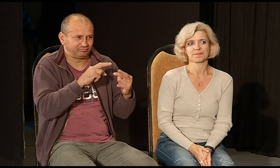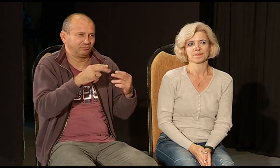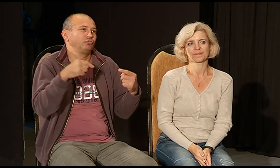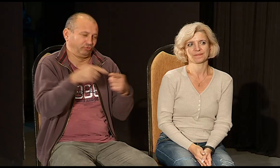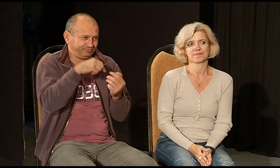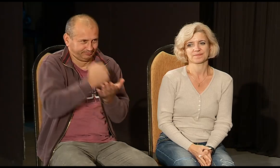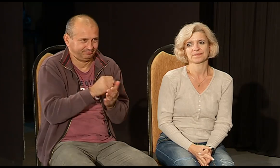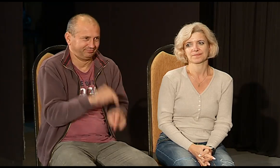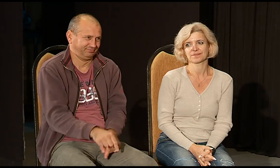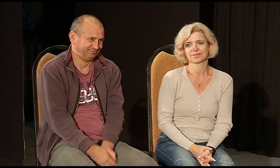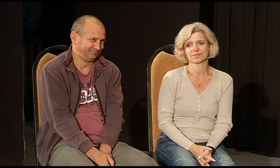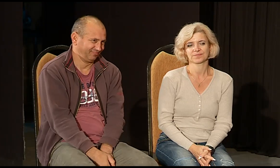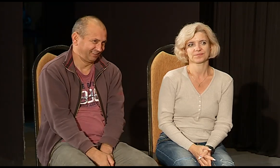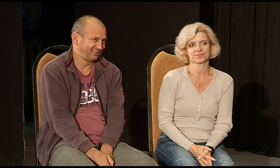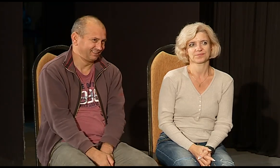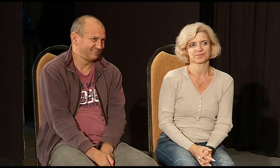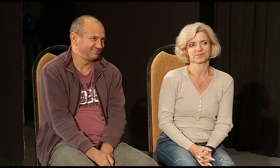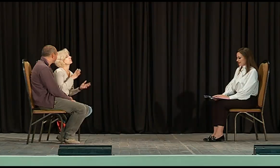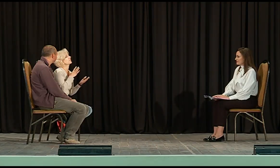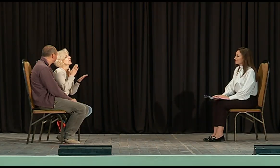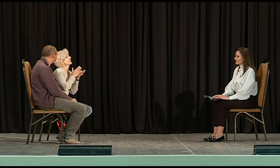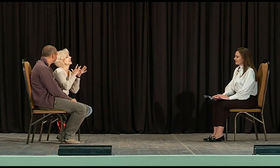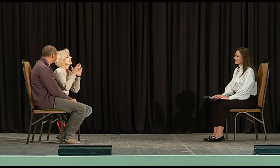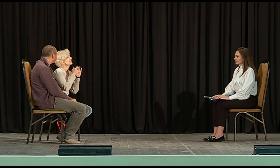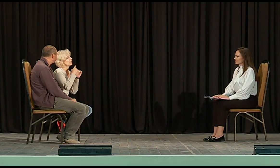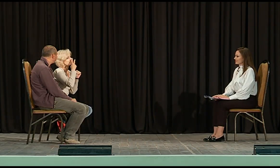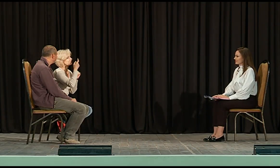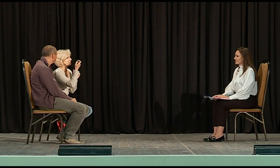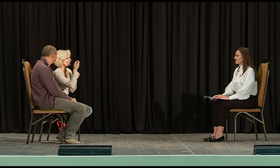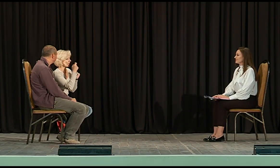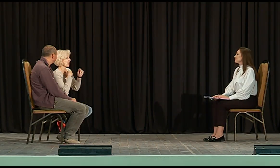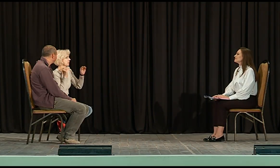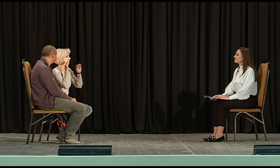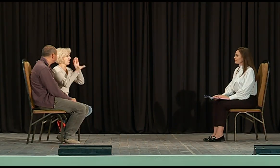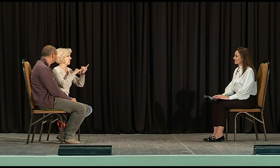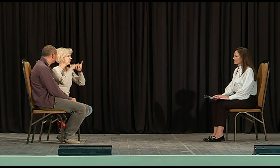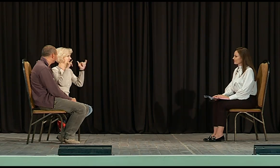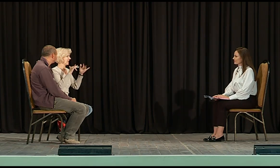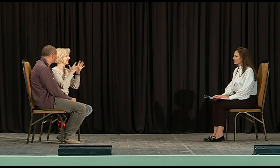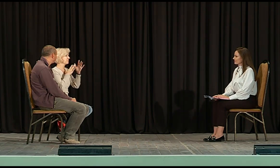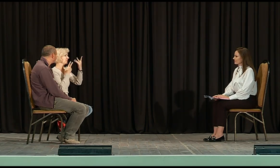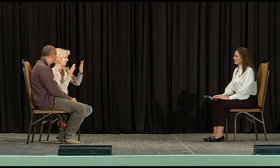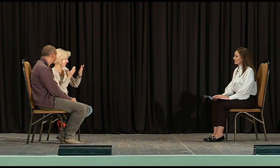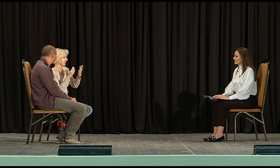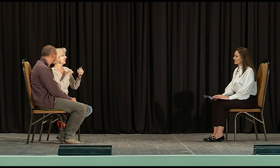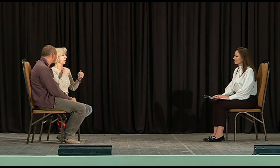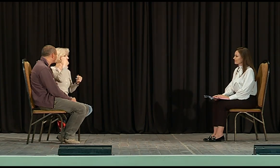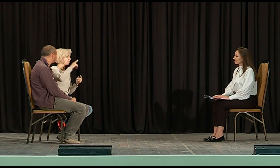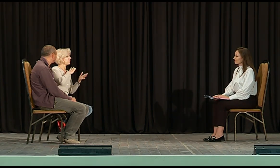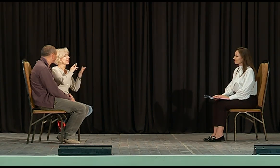urmă ajungem la un numitor comun. Câteodată ne mai uităm pe internet, mă uit în alte țări, mă uit diferite